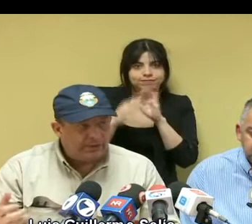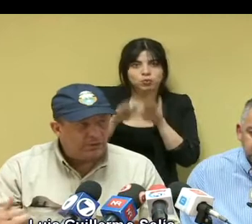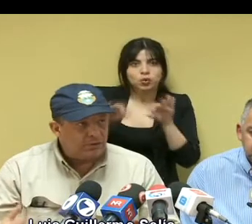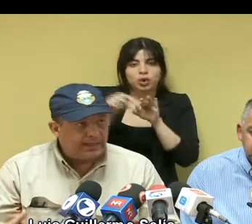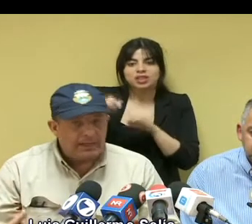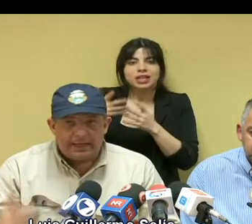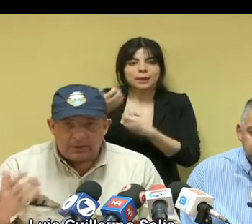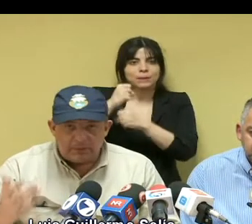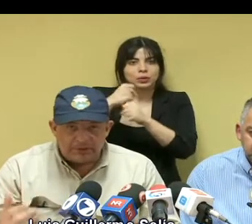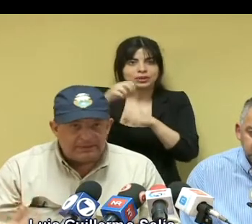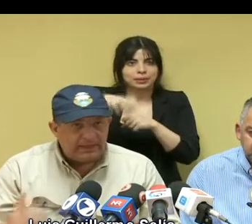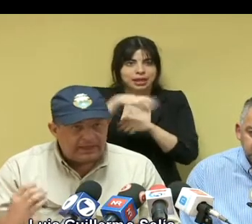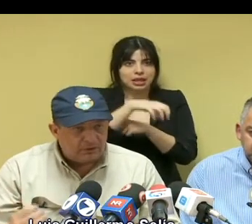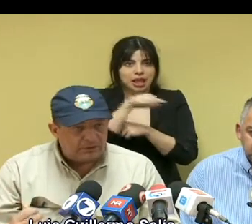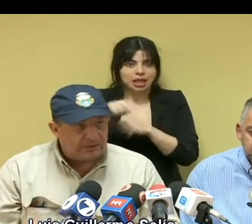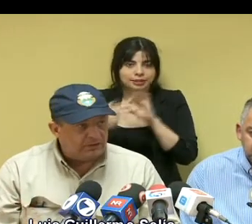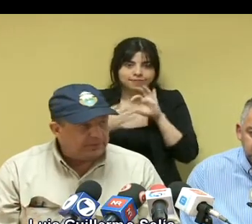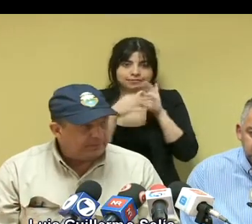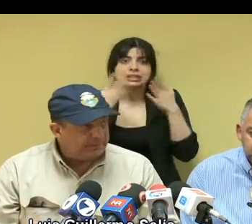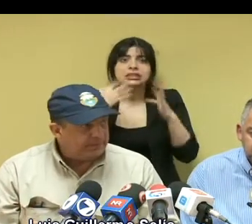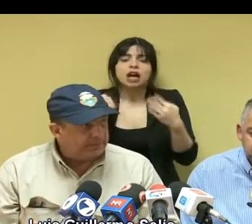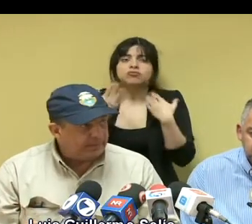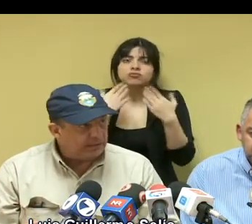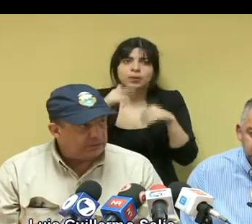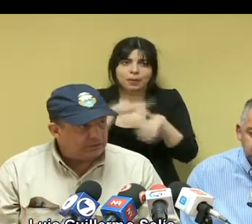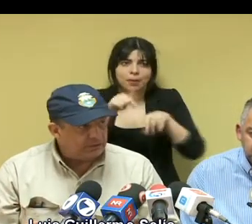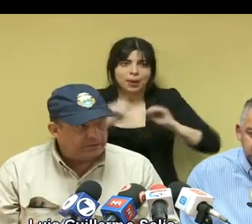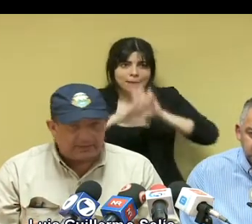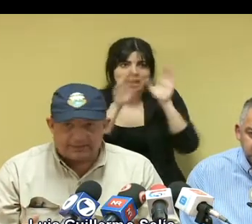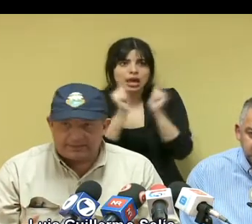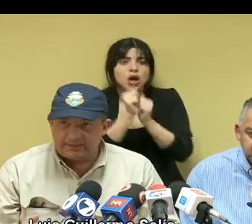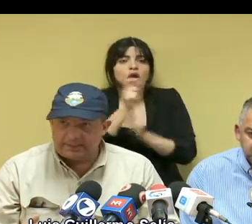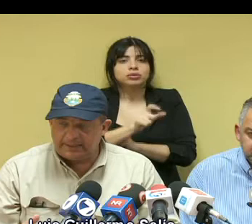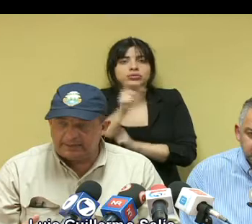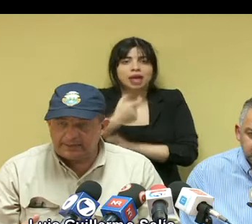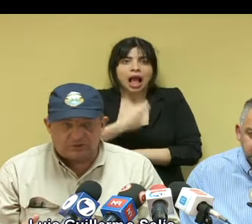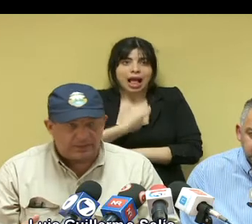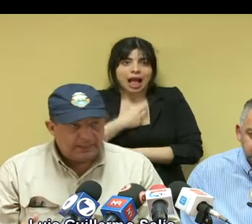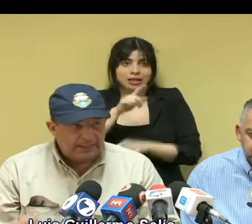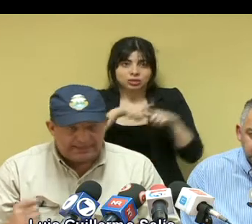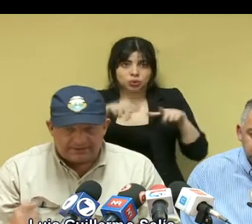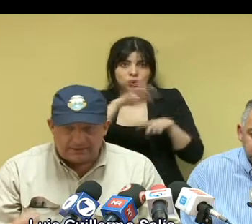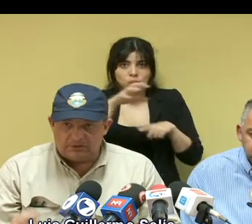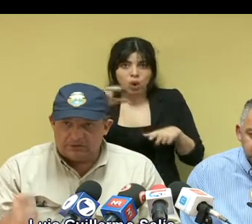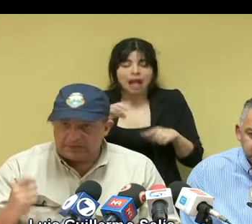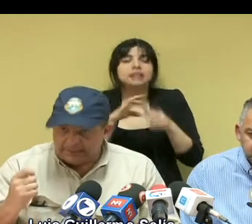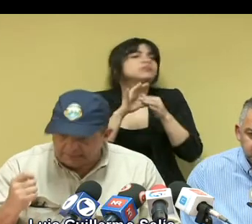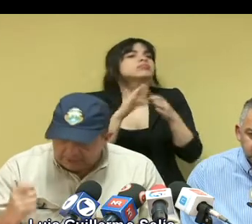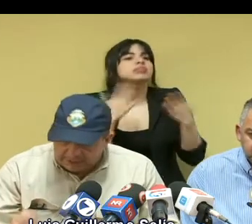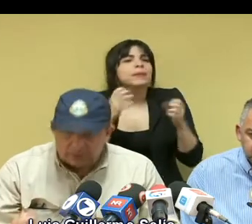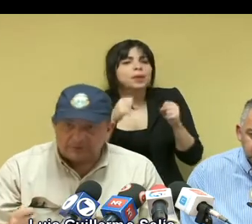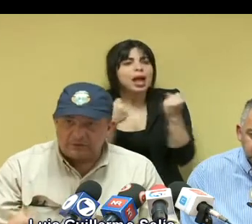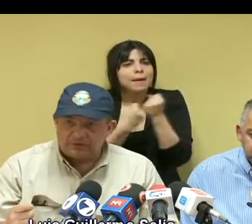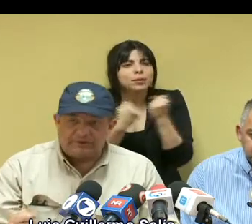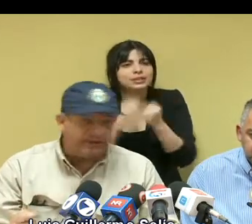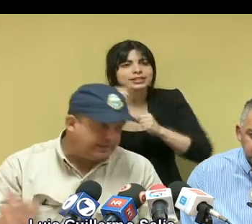es el gobierno local. Como les decía, he conversado desde temprano esta mañana con las señoras alcaldesas y alcaldes de la zona en el sentido de